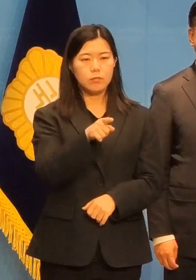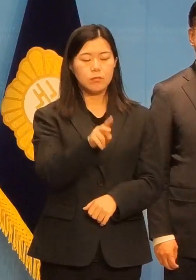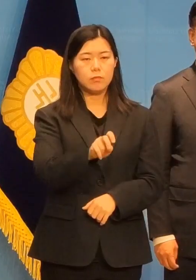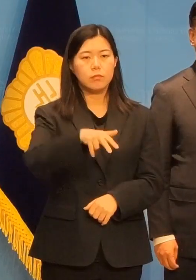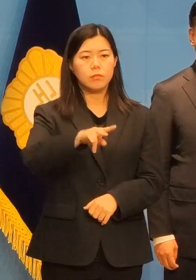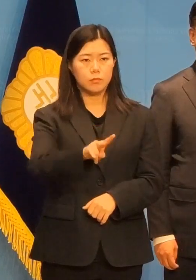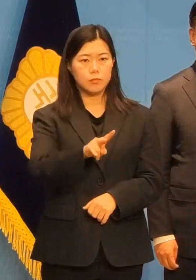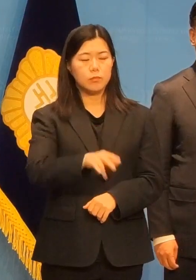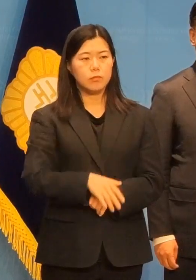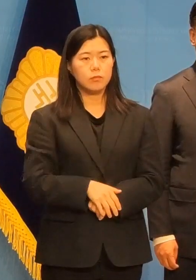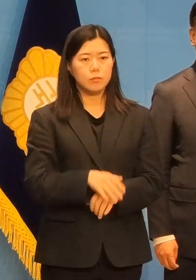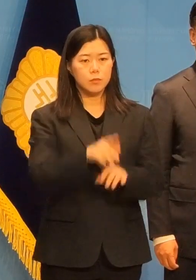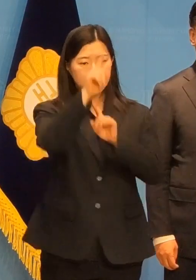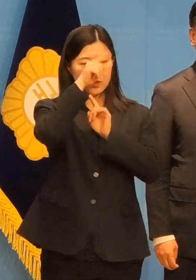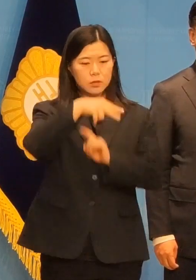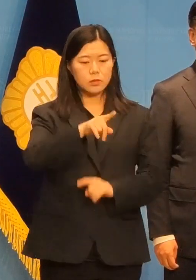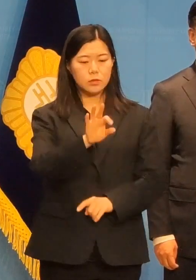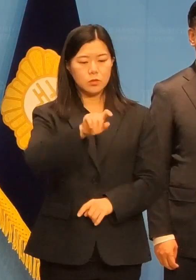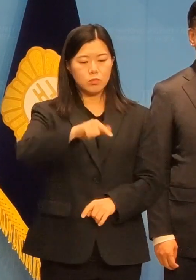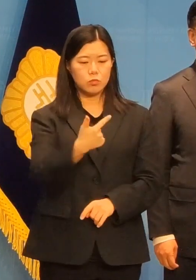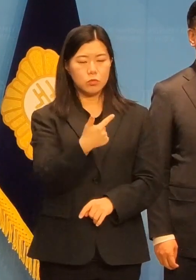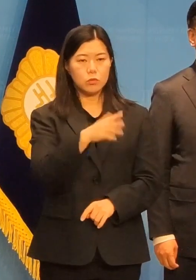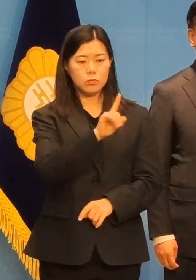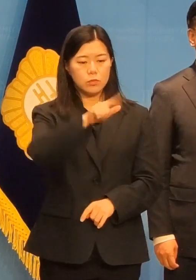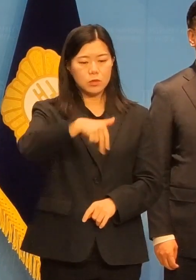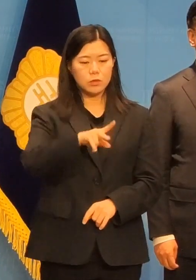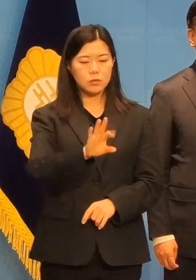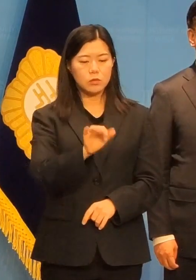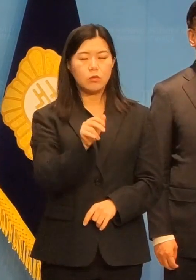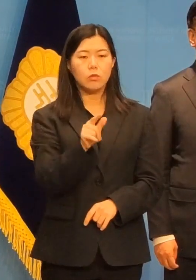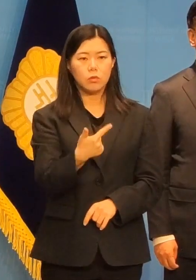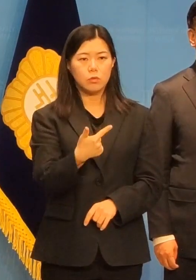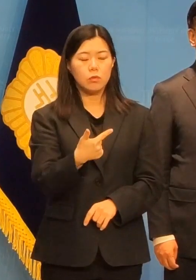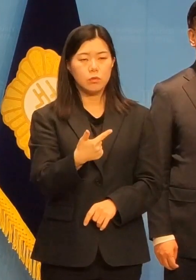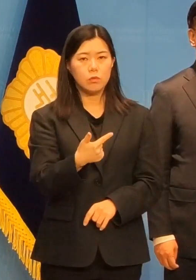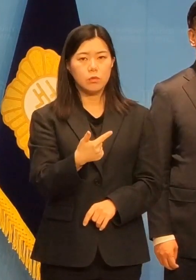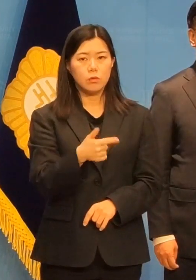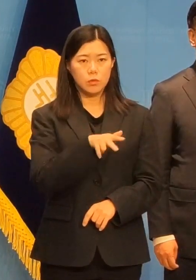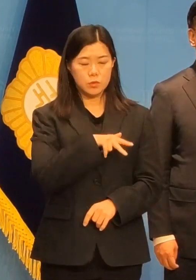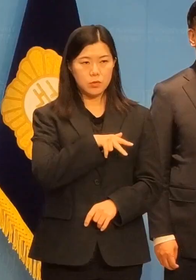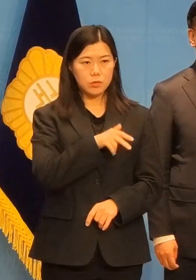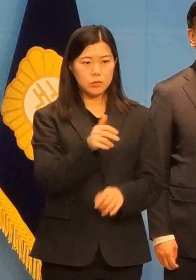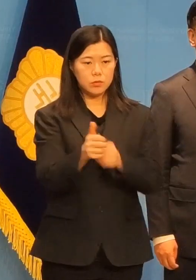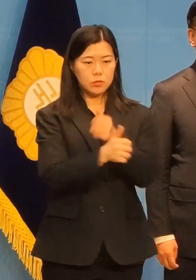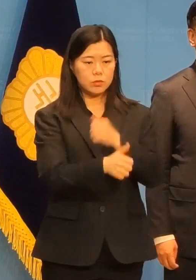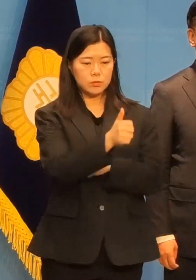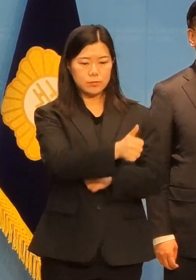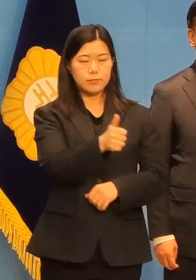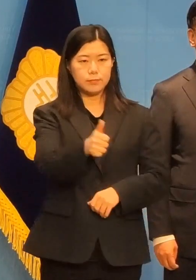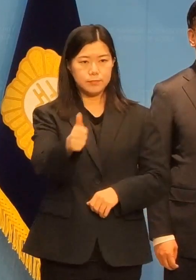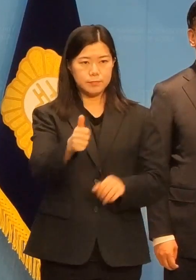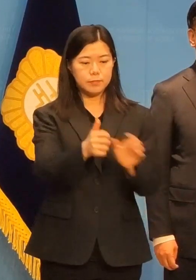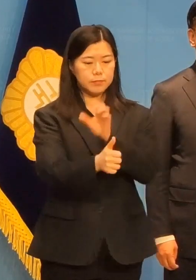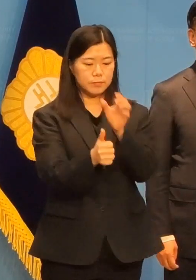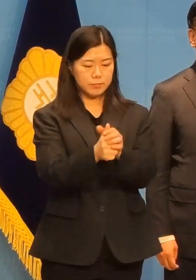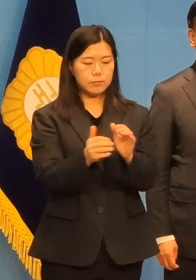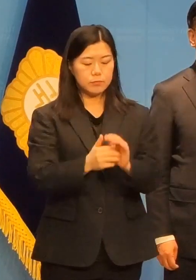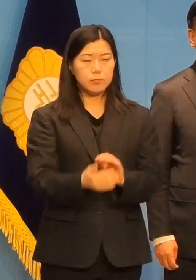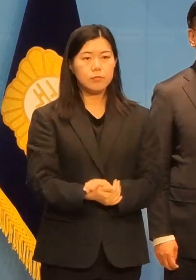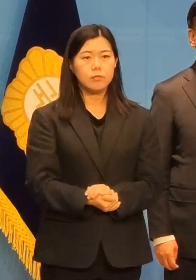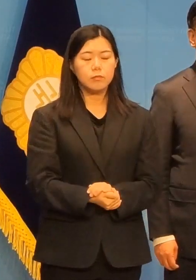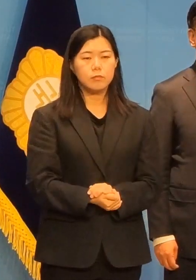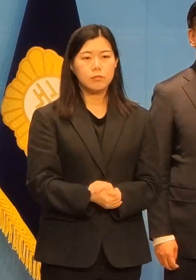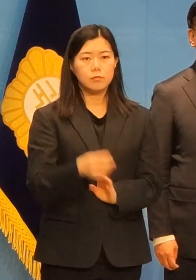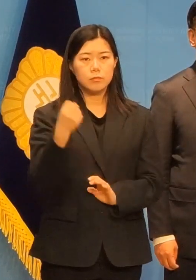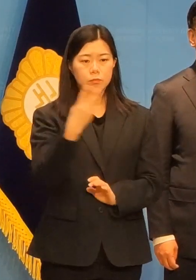그리고 이정문 의원님, 박정현 의원님 이렇게 위원장에 임명이 됐습니다.